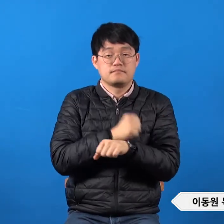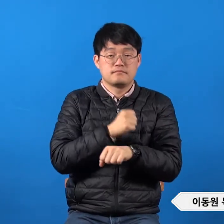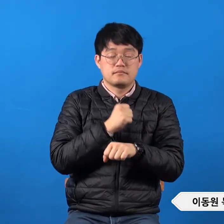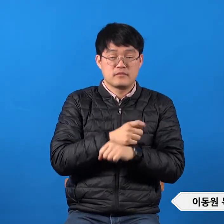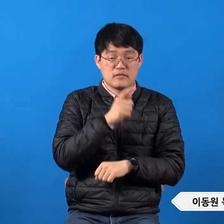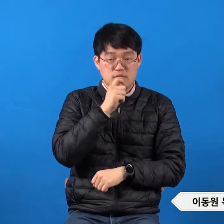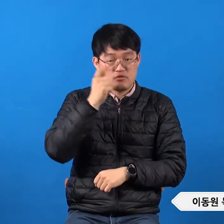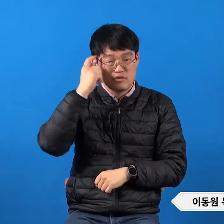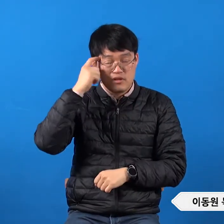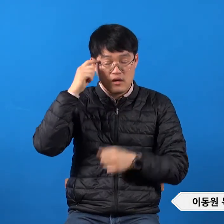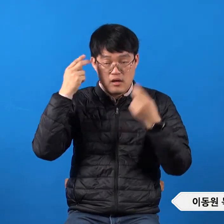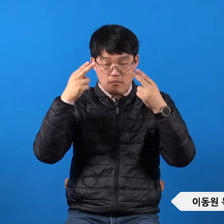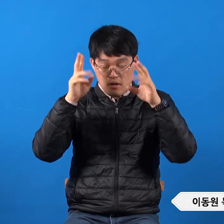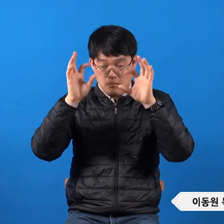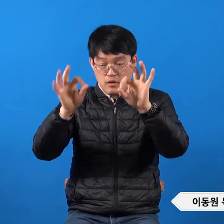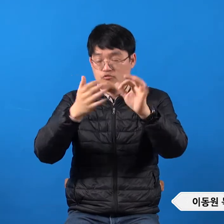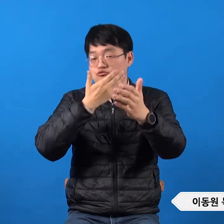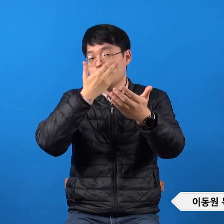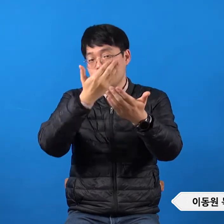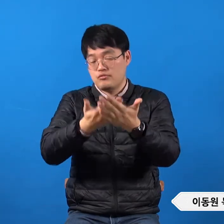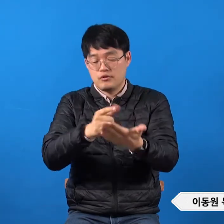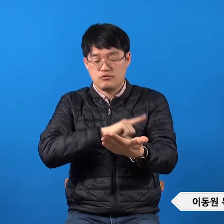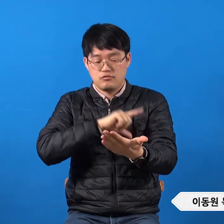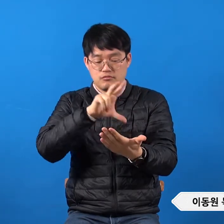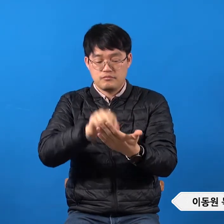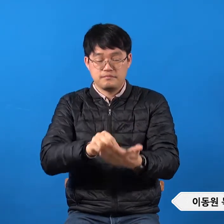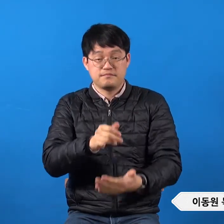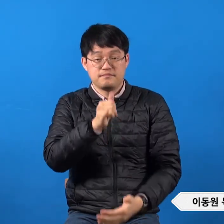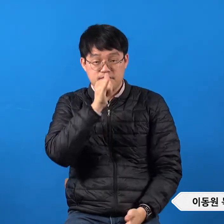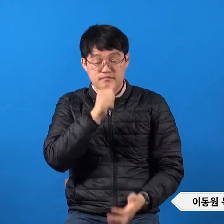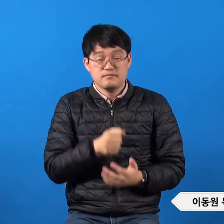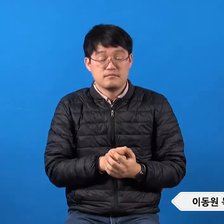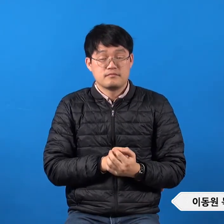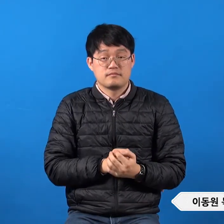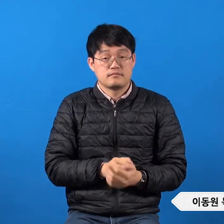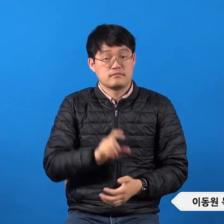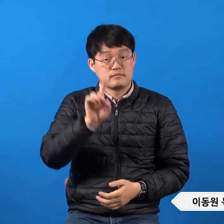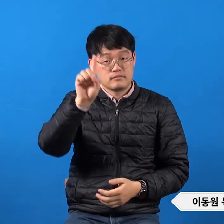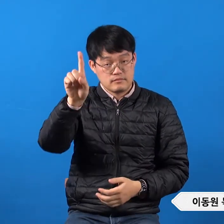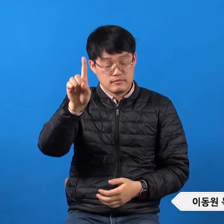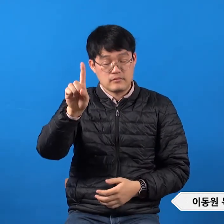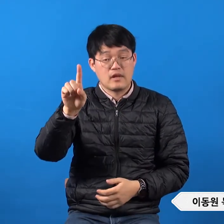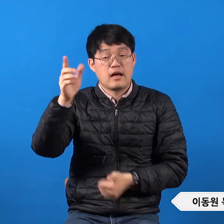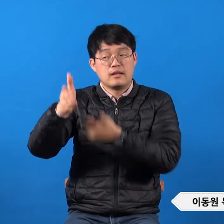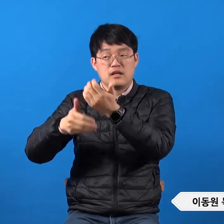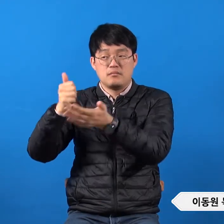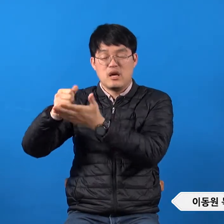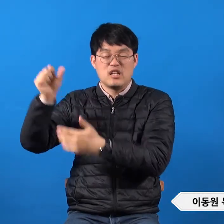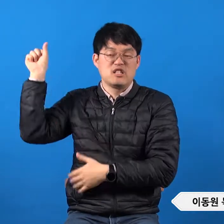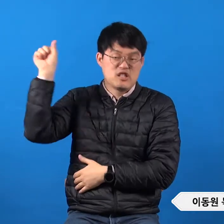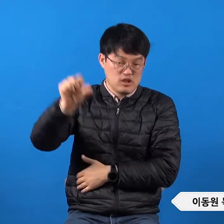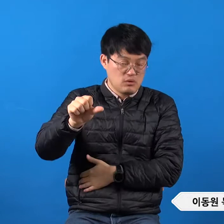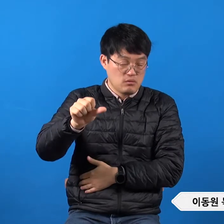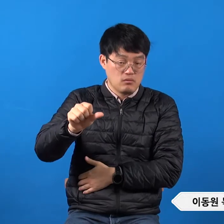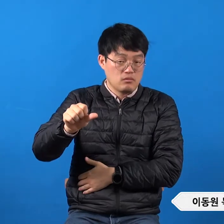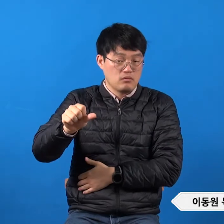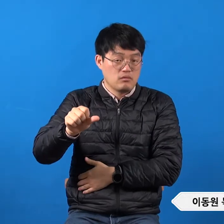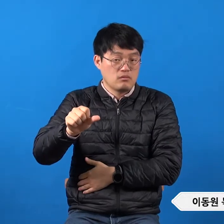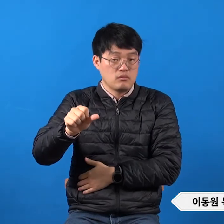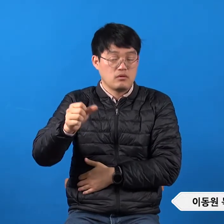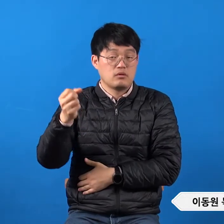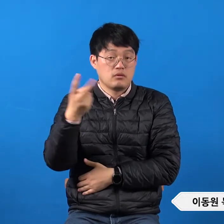할, 바라봐야 할 두 가지의 중요한 주제가 있다는 것입니다. 하나는 뭐냐면 하나님의 진노예요. 하나님의